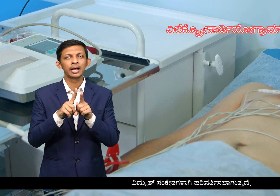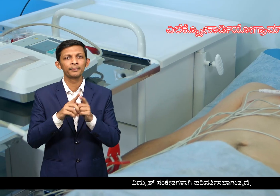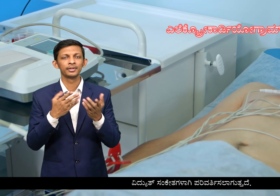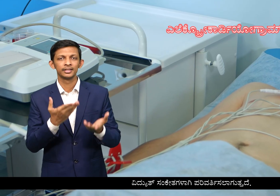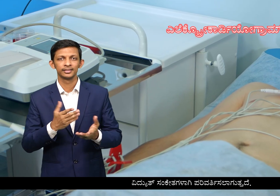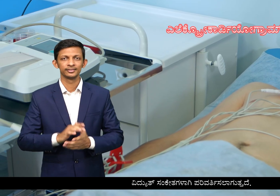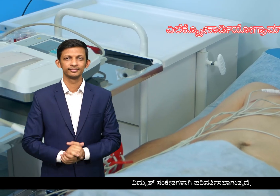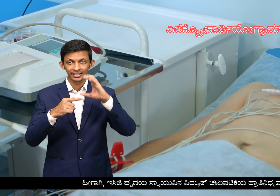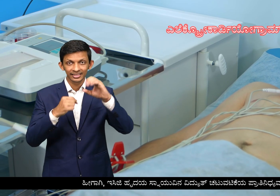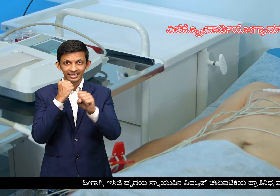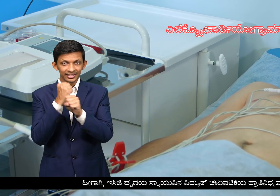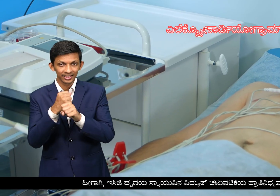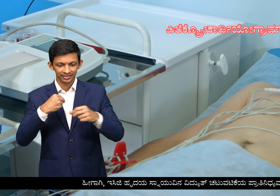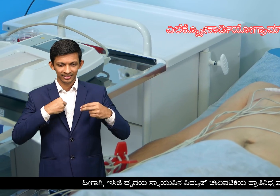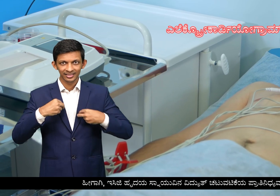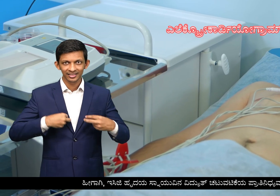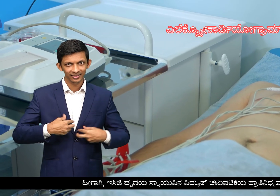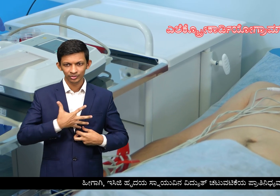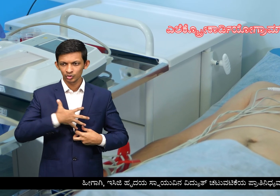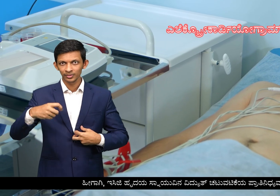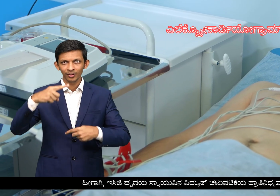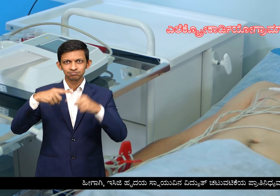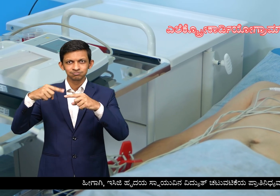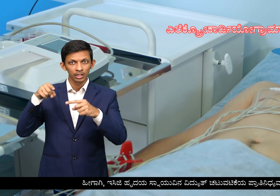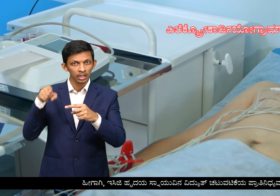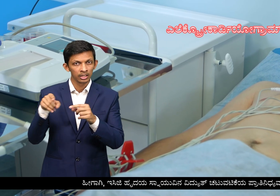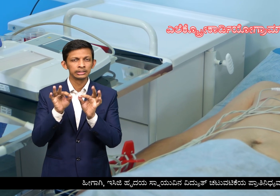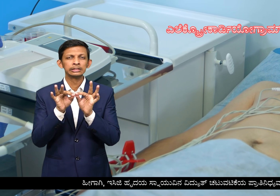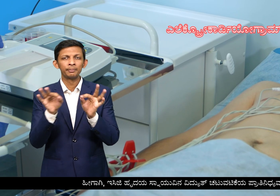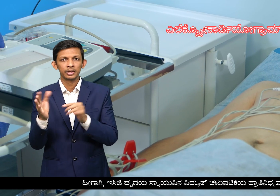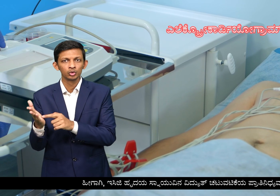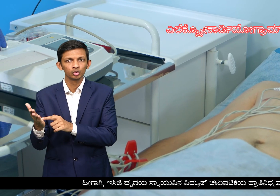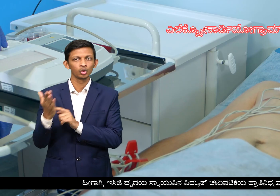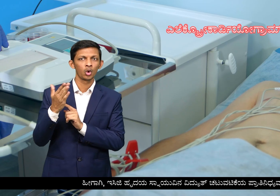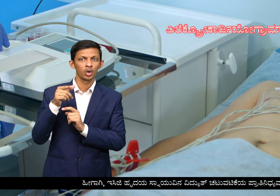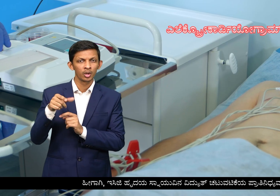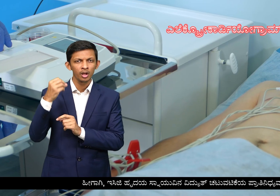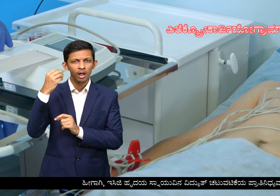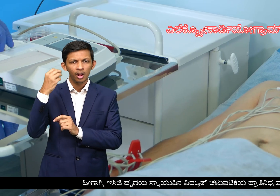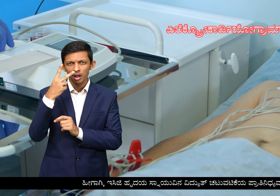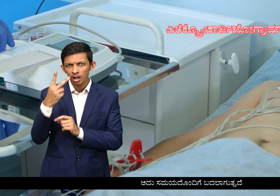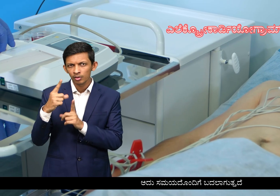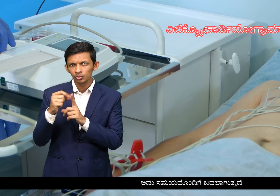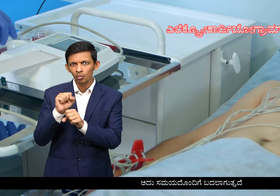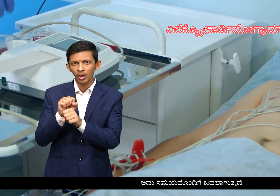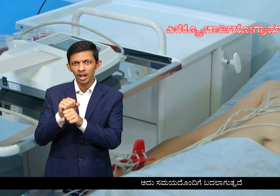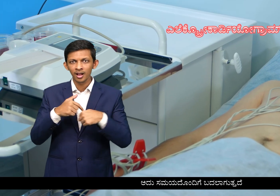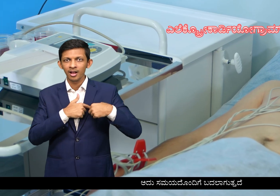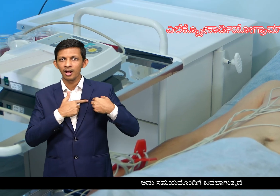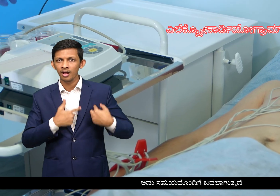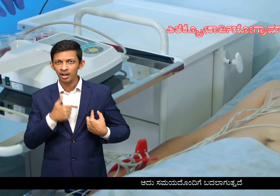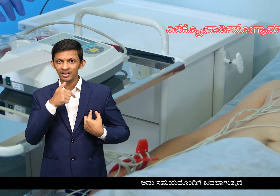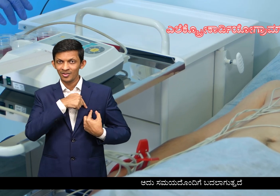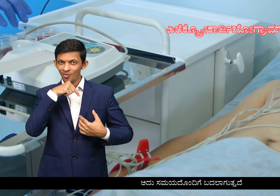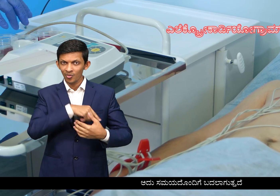ಪರಿವರ್ತಿಸಲಾಗುತ್ತದೆ. ಹೀಗಾಗಿ ಇಸಿಜಿ ಹೃದಯ ಸ್ನಾಯುವಿನ ವಿದ್ಯುತ್ ಚಟುವಟಿಕೆಯ ಪ್ರತಿನಿಧಿತ್ವವನ್ನು ಅದು